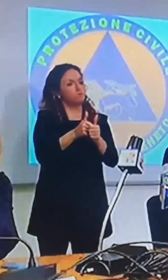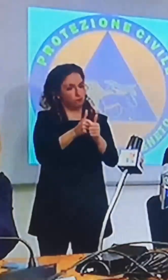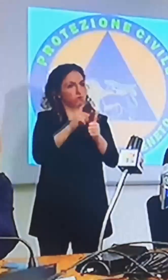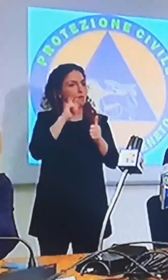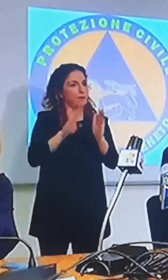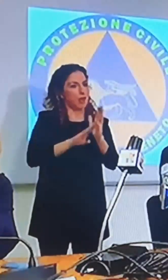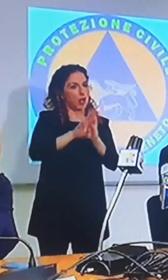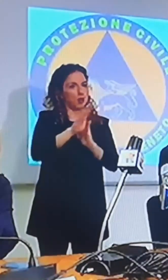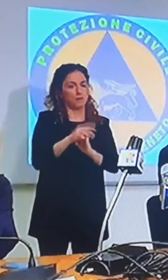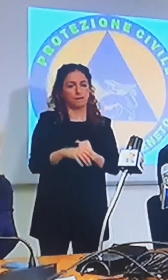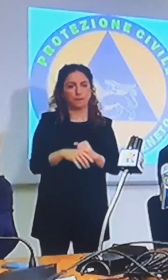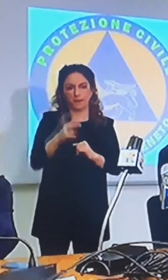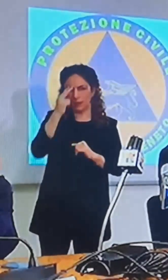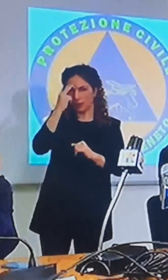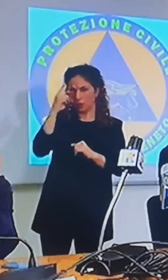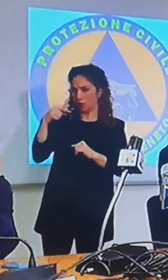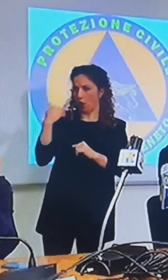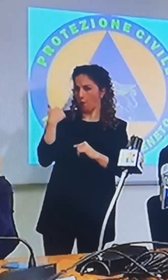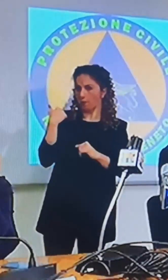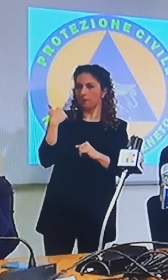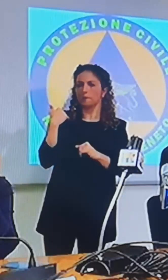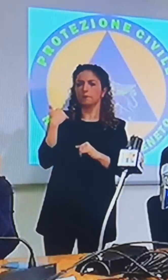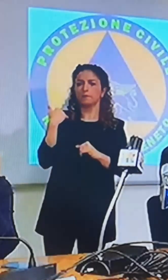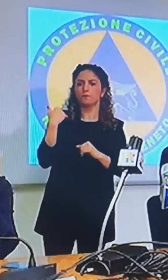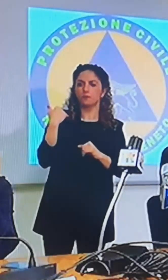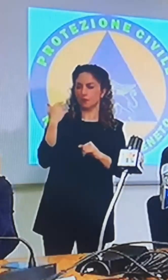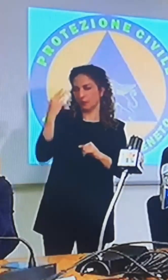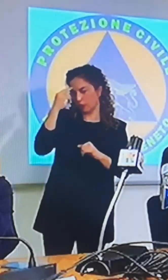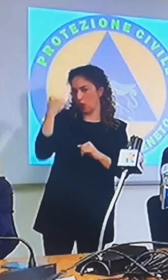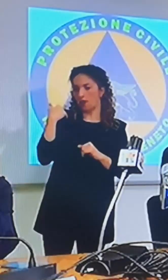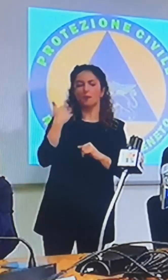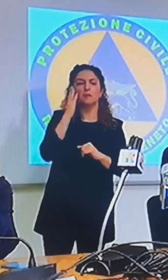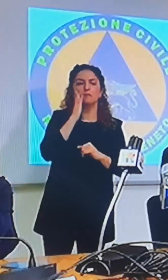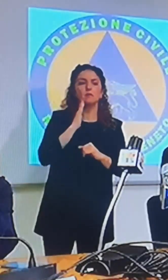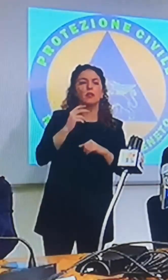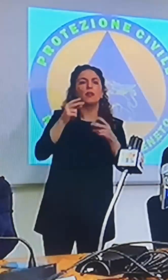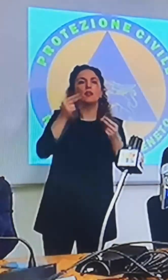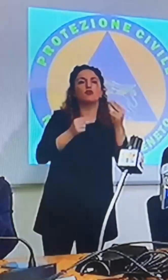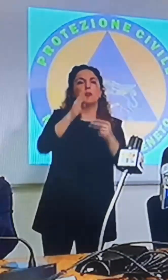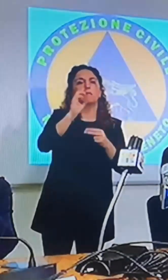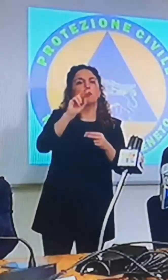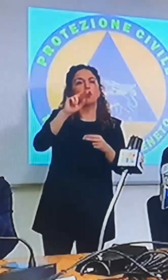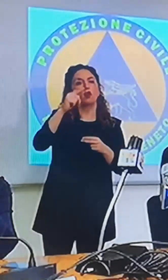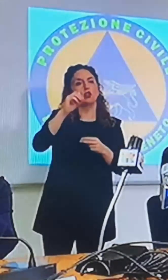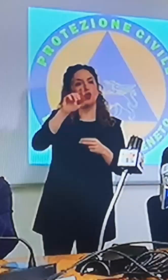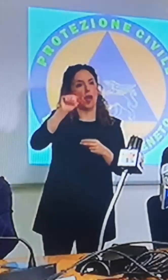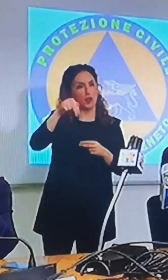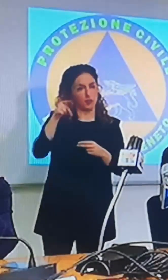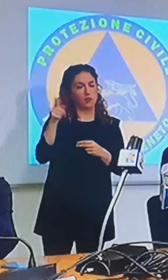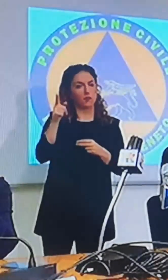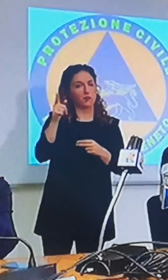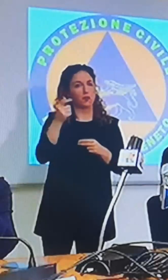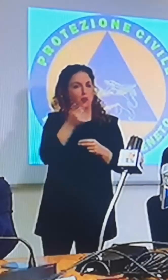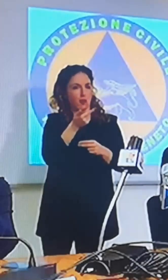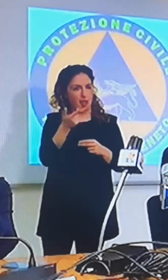proporzione. Guardate dopo, ricordiamoci. Facciamo fare una nota proprio dall'ingegner Bortolà, che serve questi